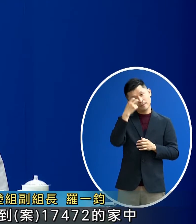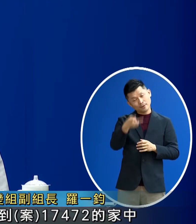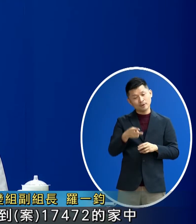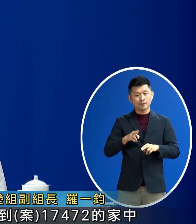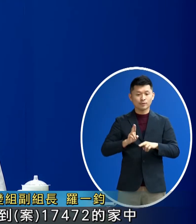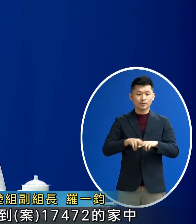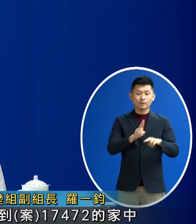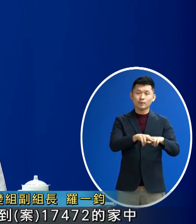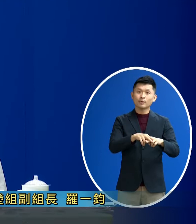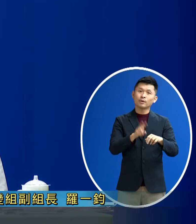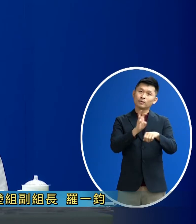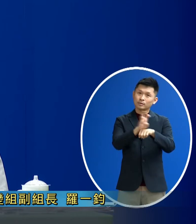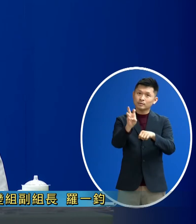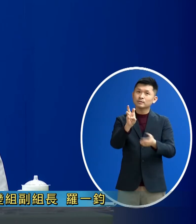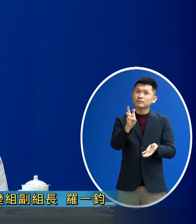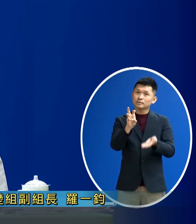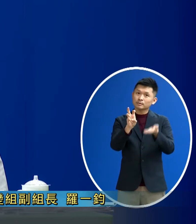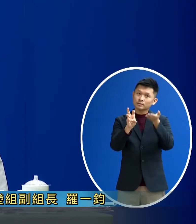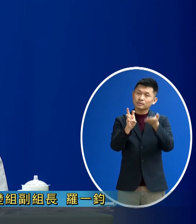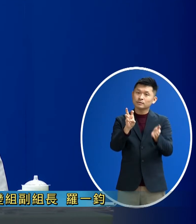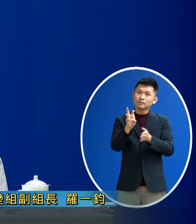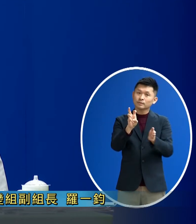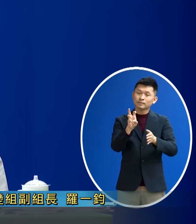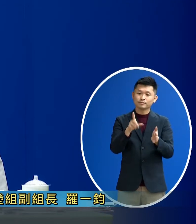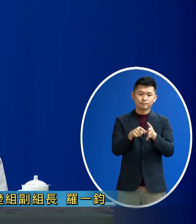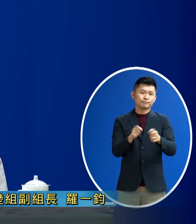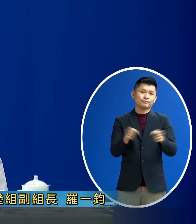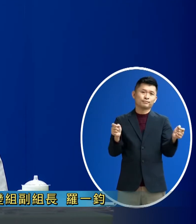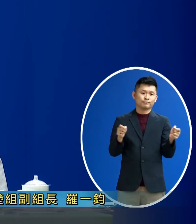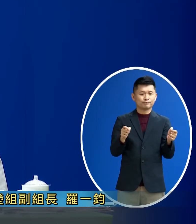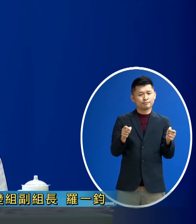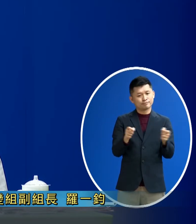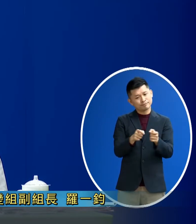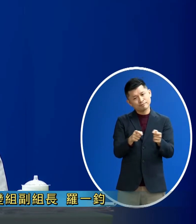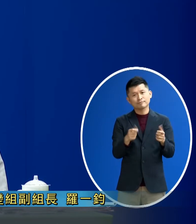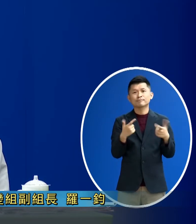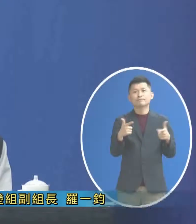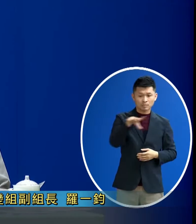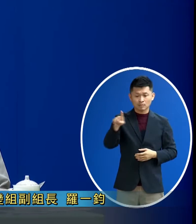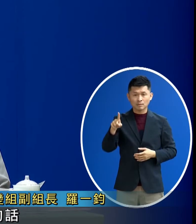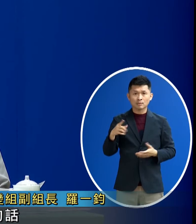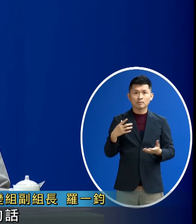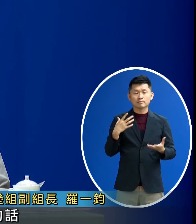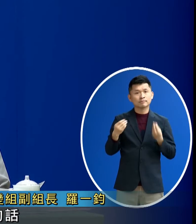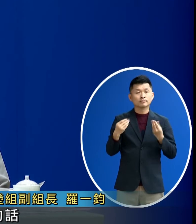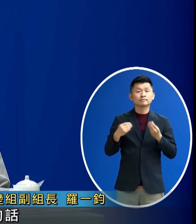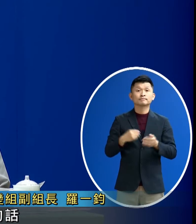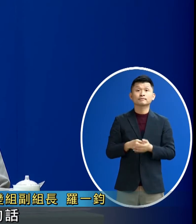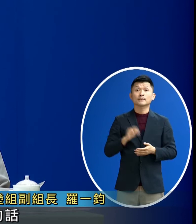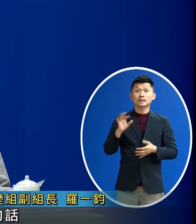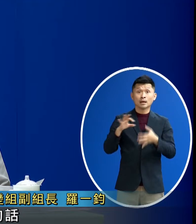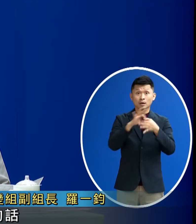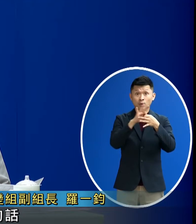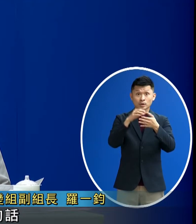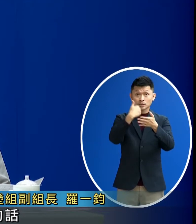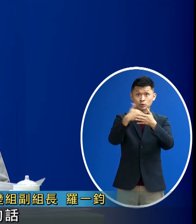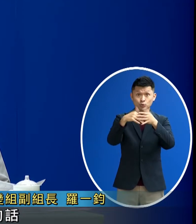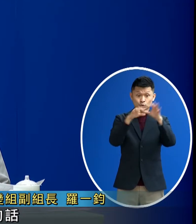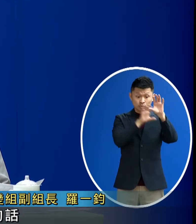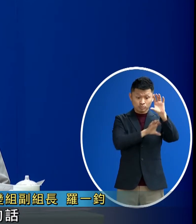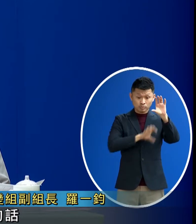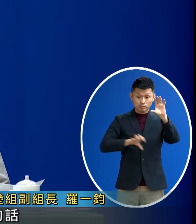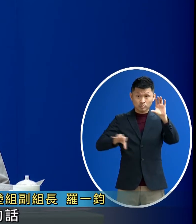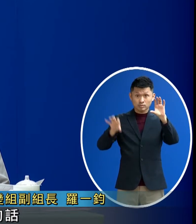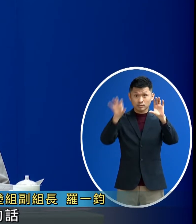概半小时左右，有一个大概时间也不算长也不算短的一个停留。从整个这个关联图来看的话，当然目